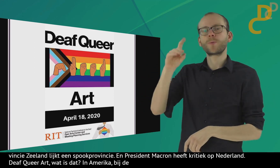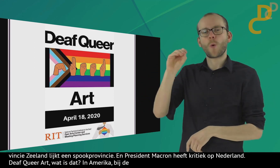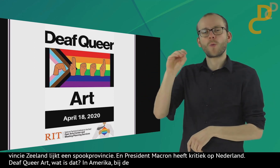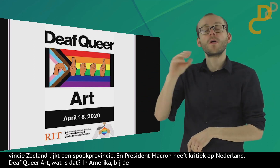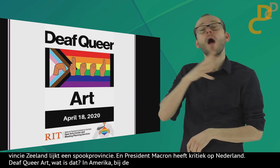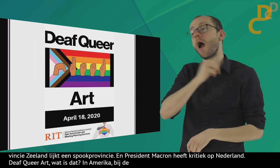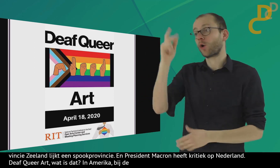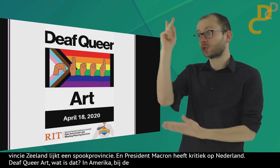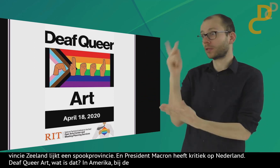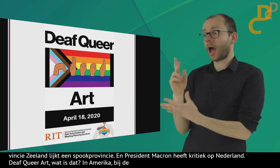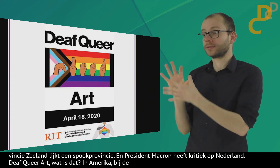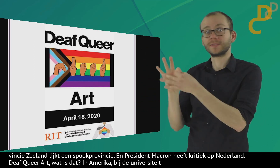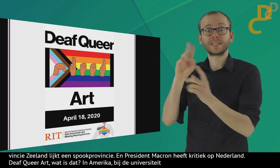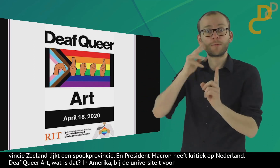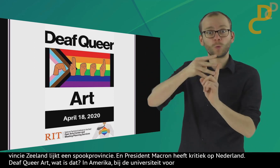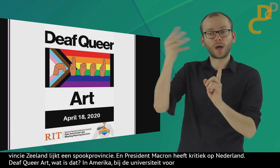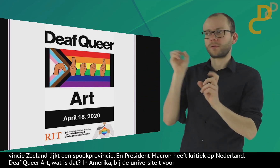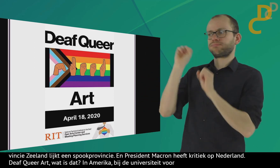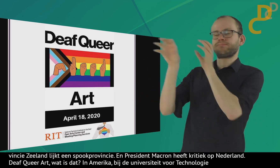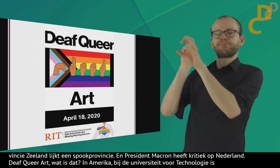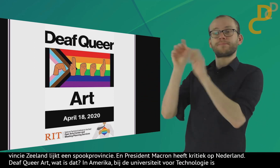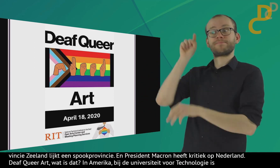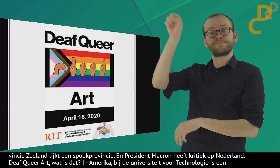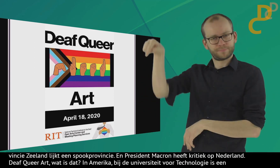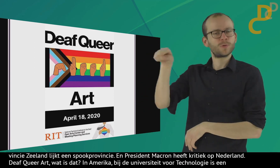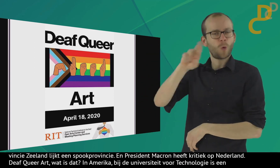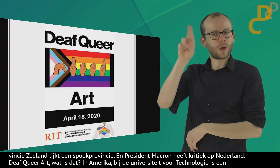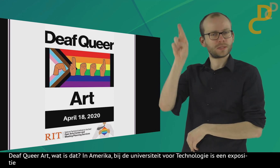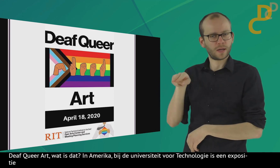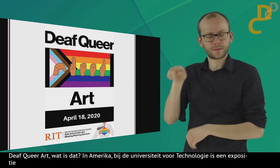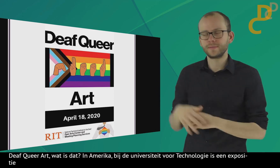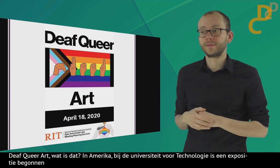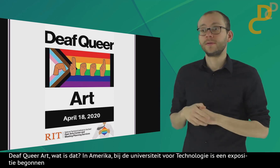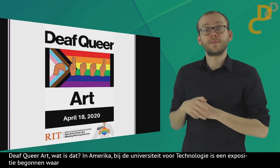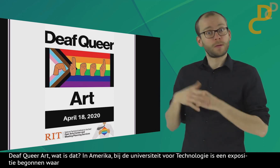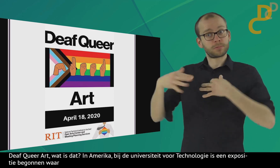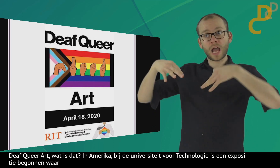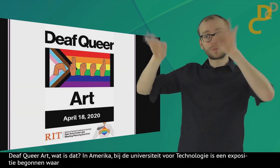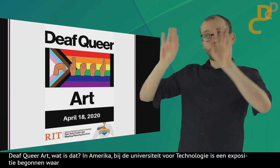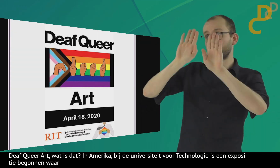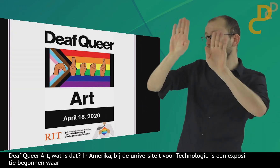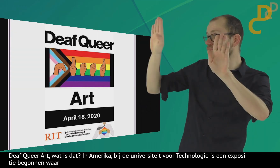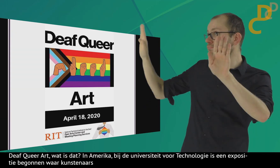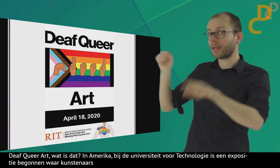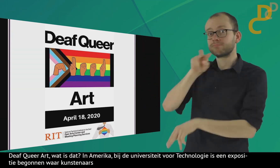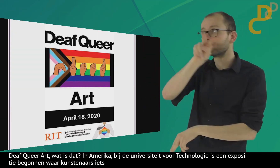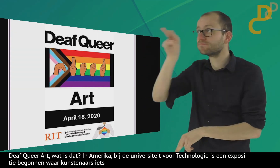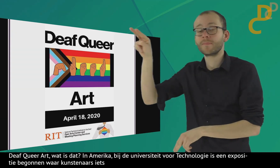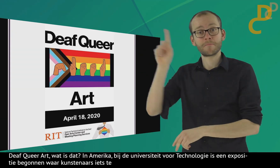met een expositie. Waarbij allemaal kunstenaars iets te doen hebben met queer. Die kunnen dat exposeren in Rochester.